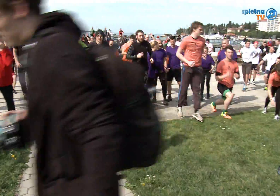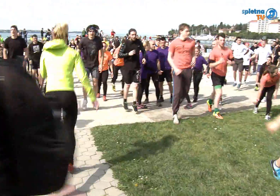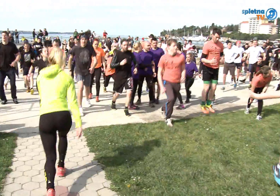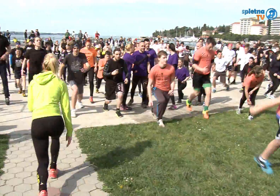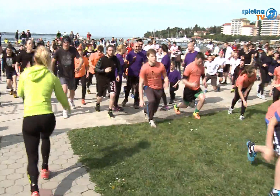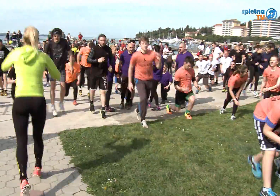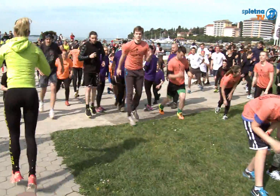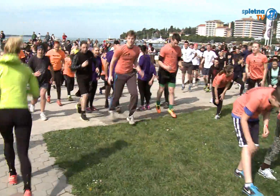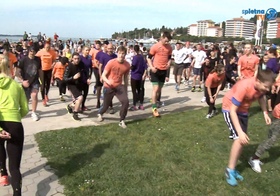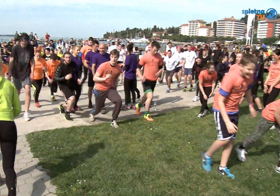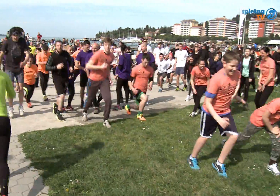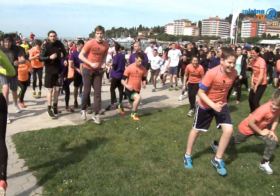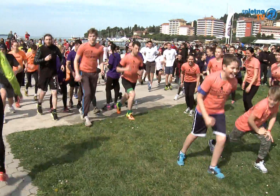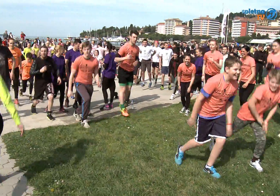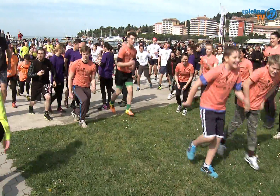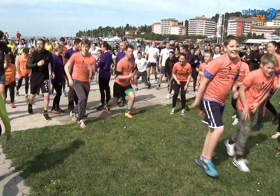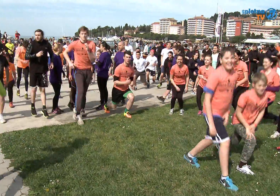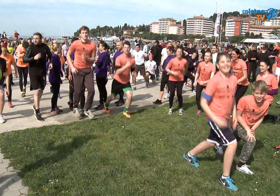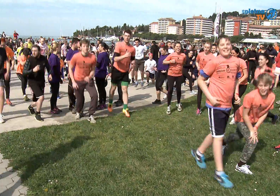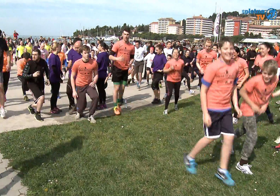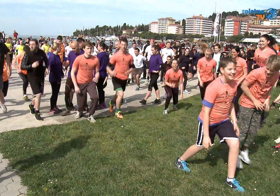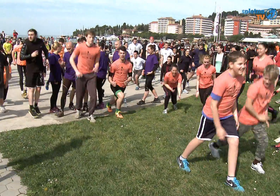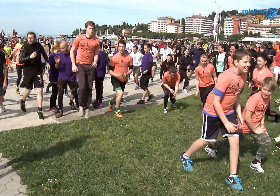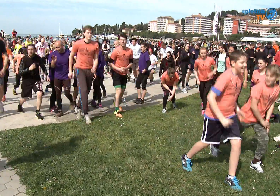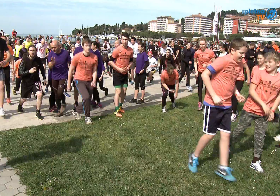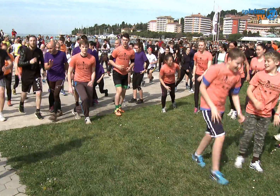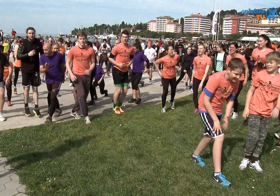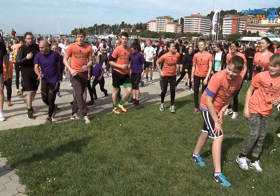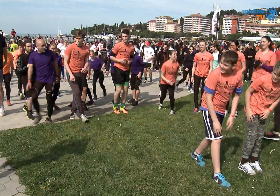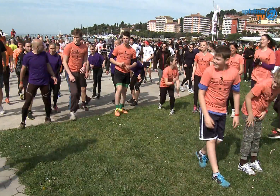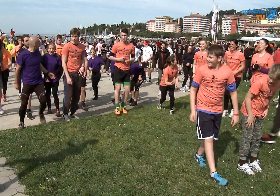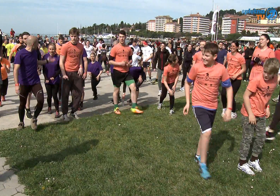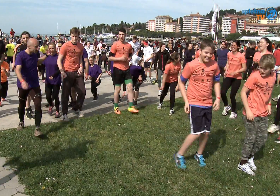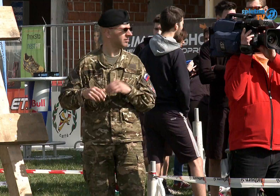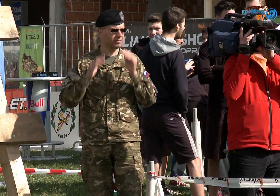liste. Ste že verjetno vsi pogledali startno listo, kajti omenila sem že to prevečkrat.